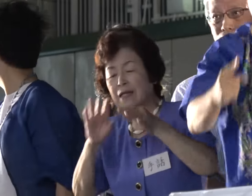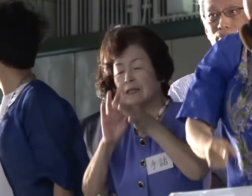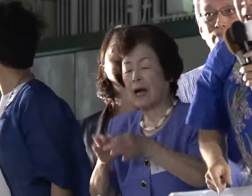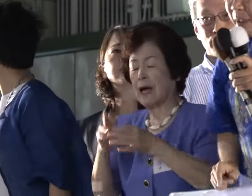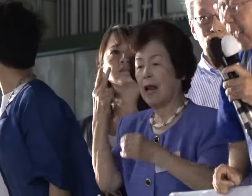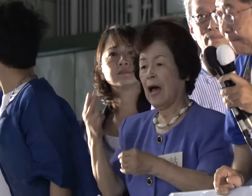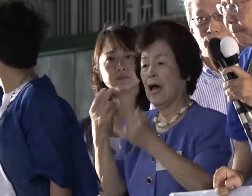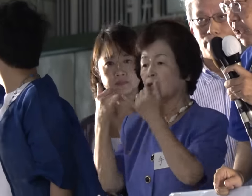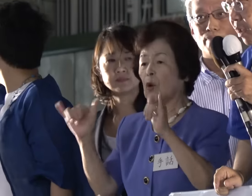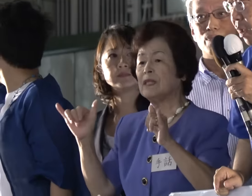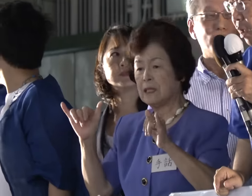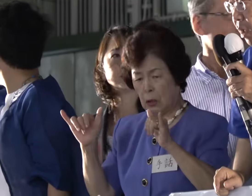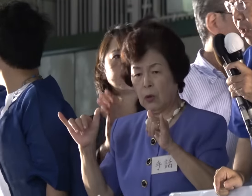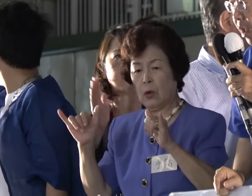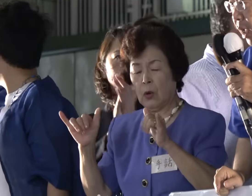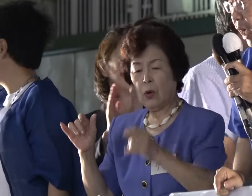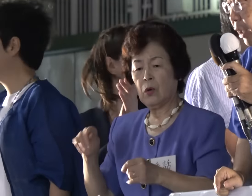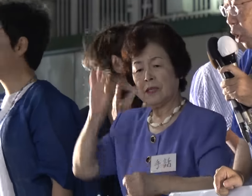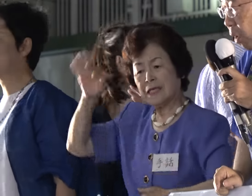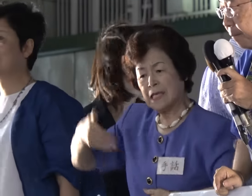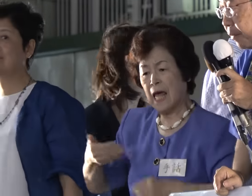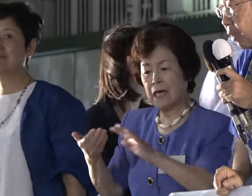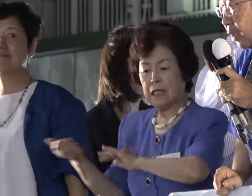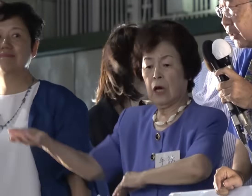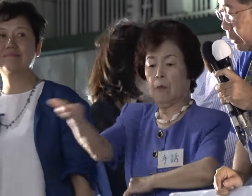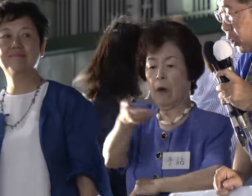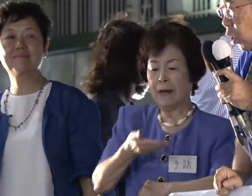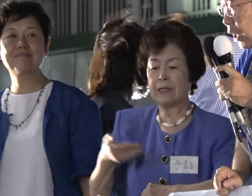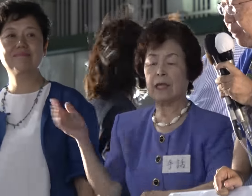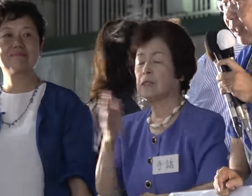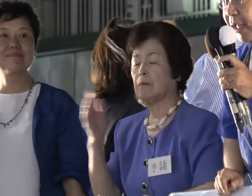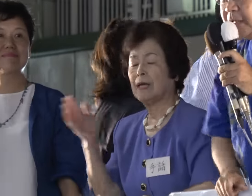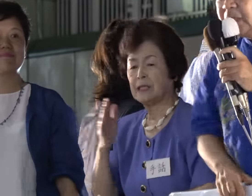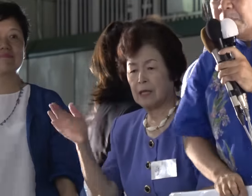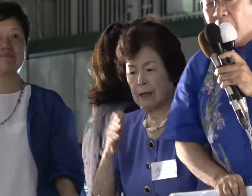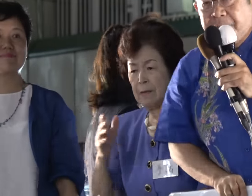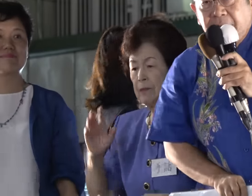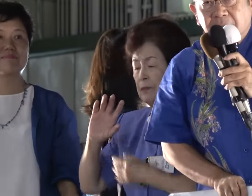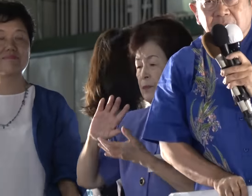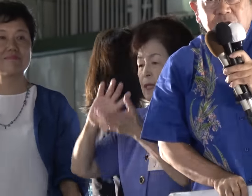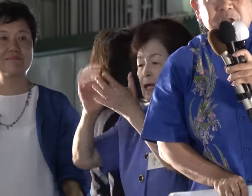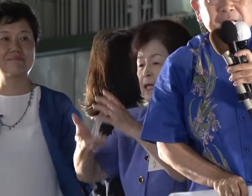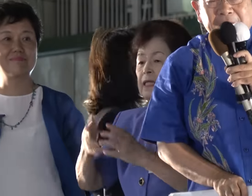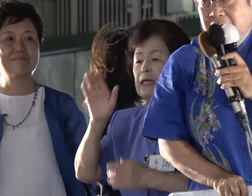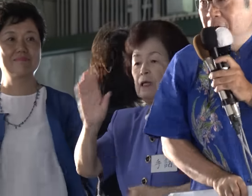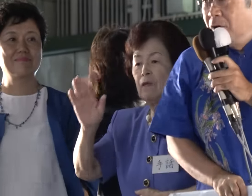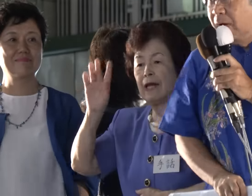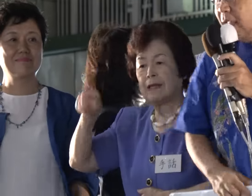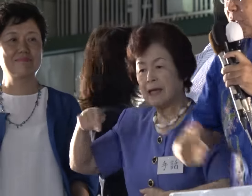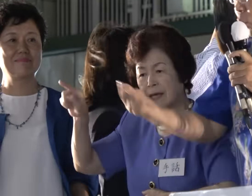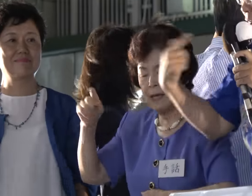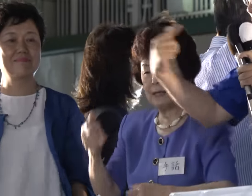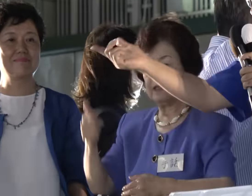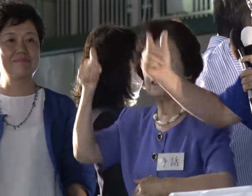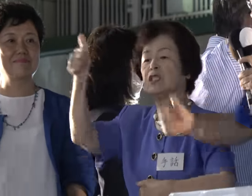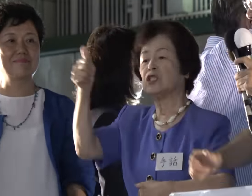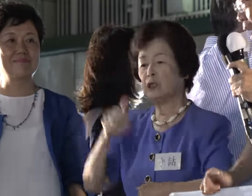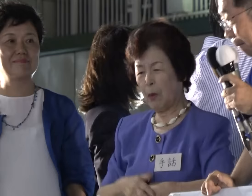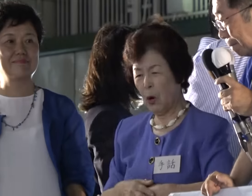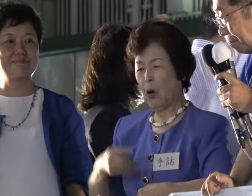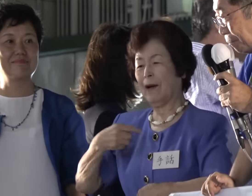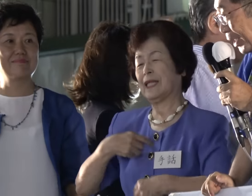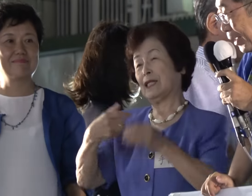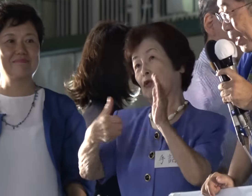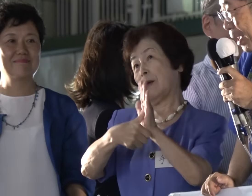税金が回りません。あの元岩手県知事も、そして私と同じ名字の